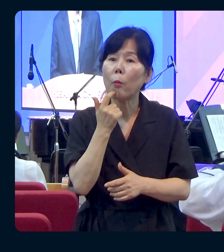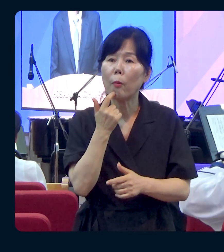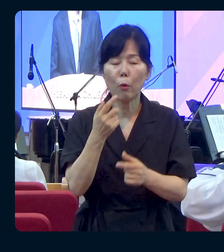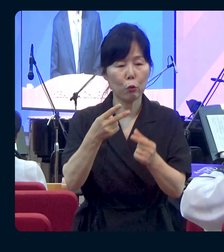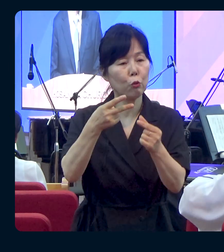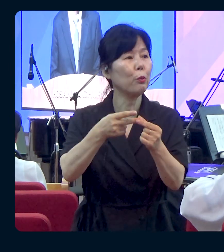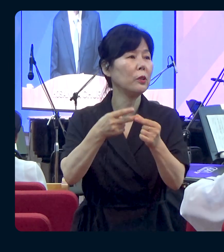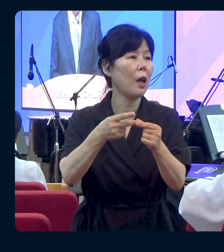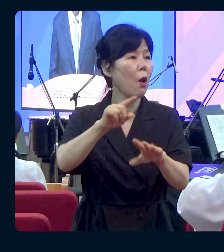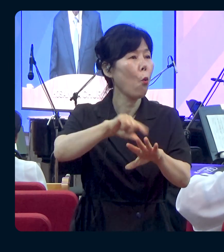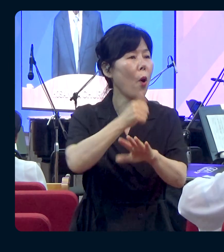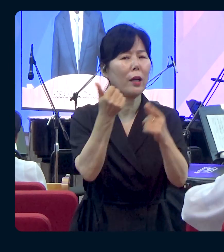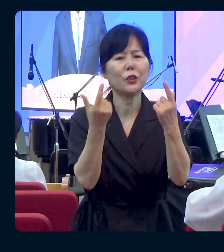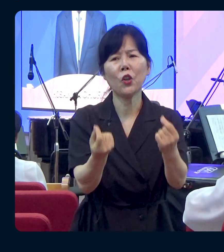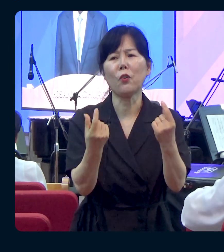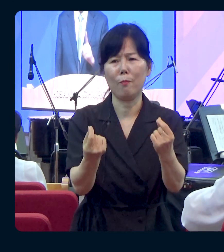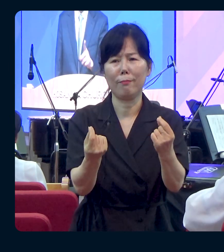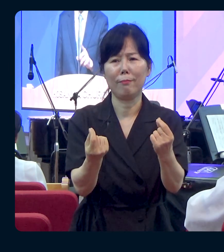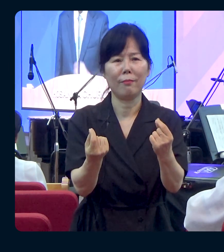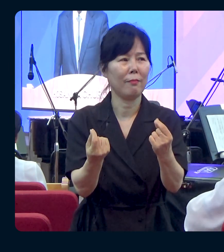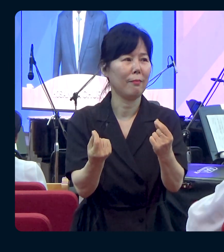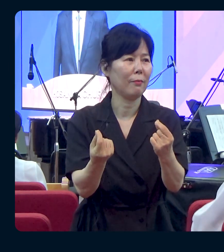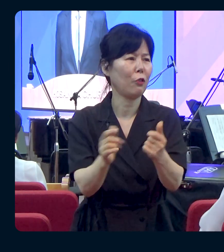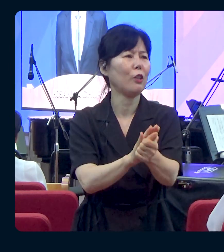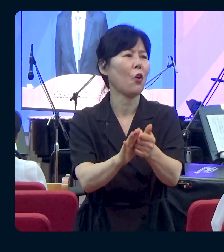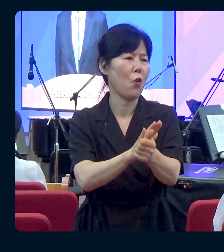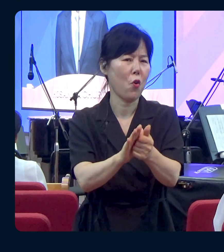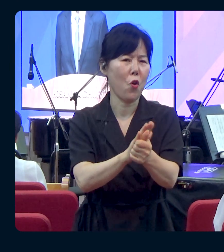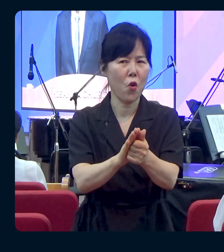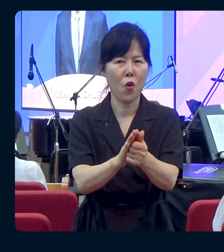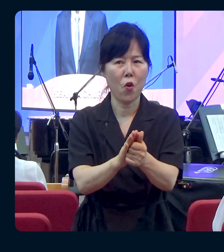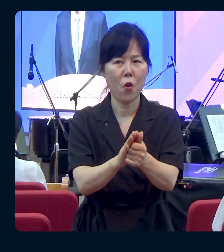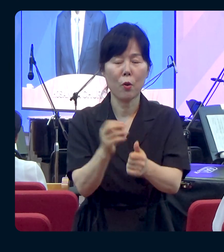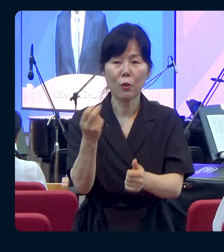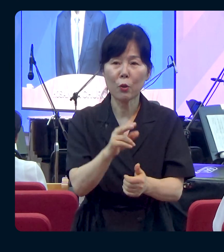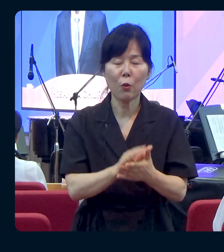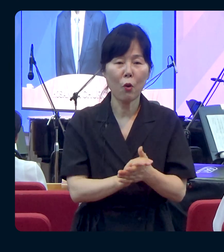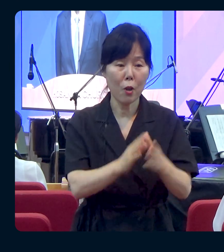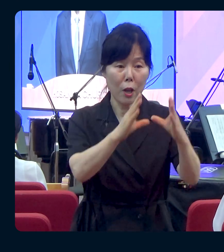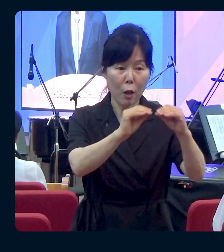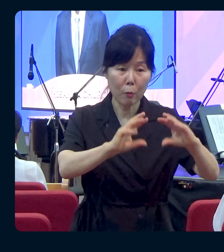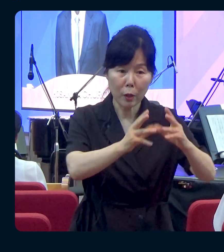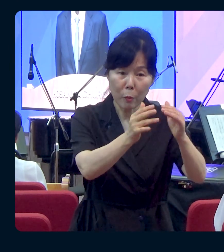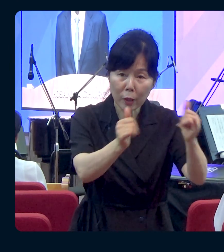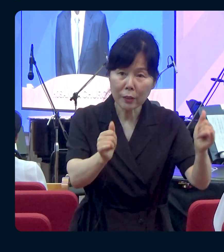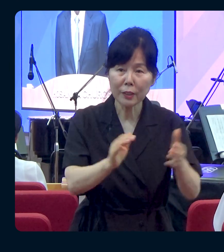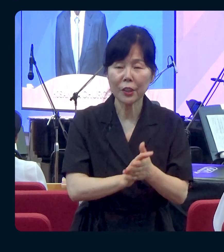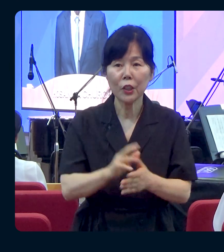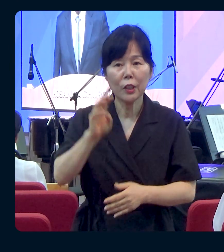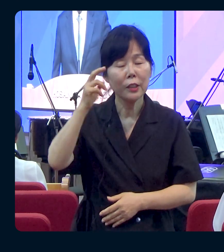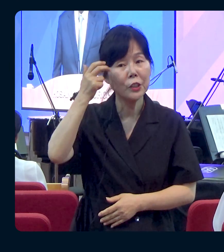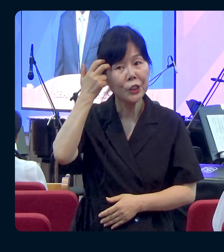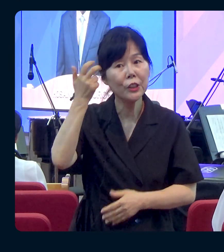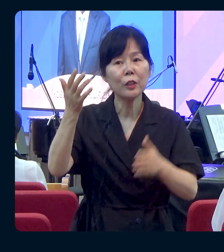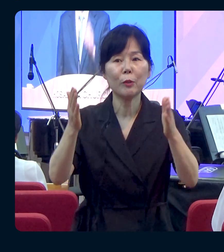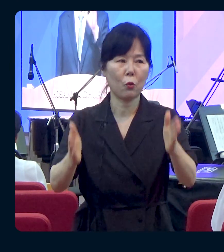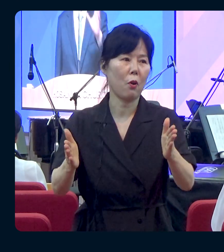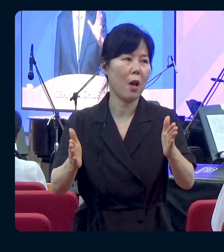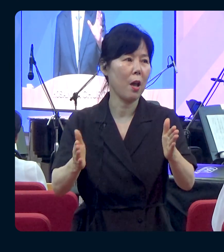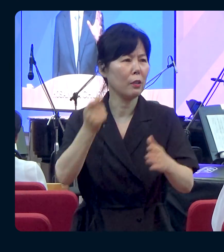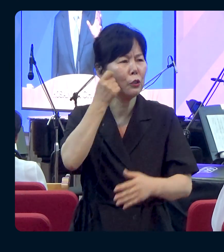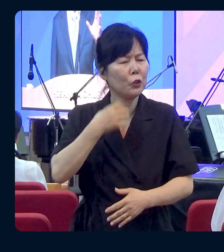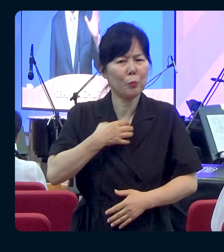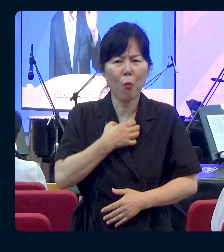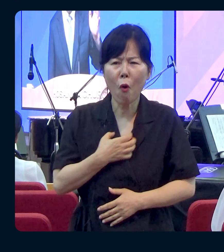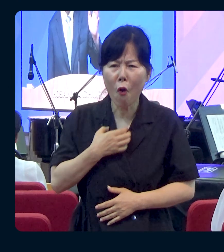대접을 받았다라고 볼 수가 있는 거죠. 거기에다가 온 애굽이 뭐예요? 70일 동안 곡을 했다 그랬습니다.